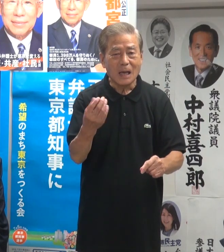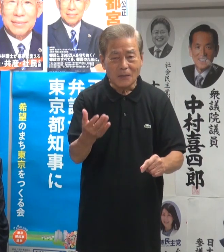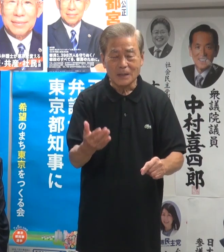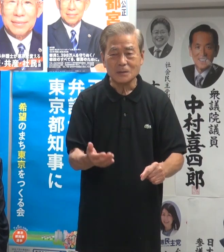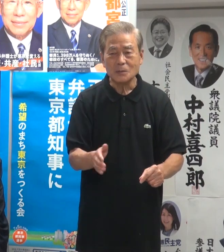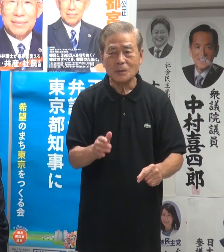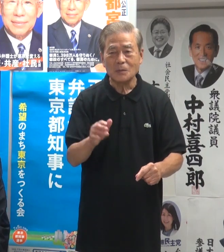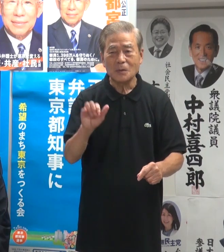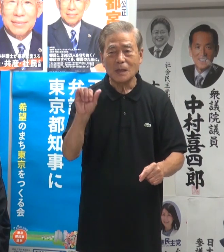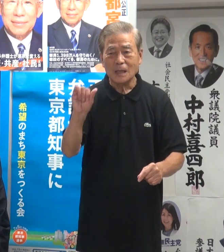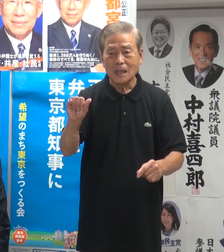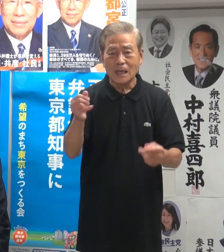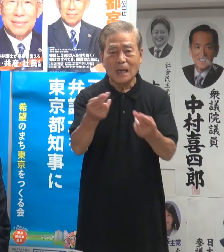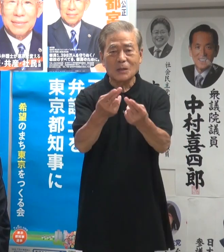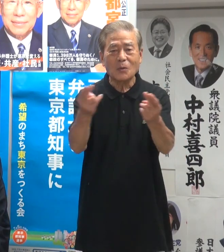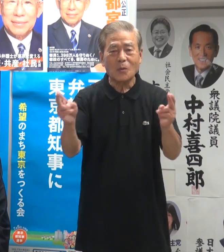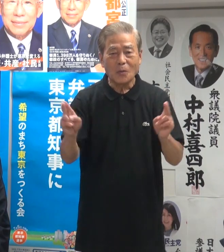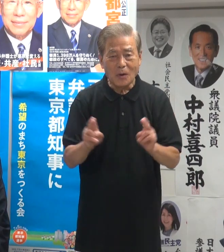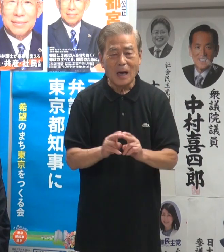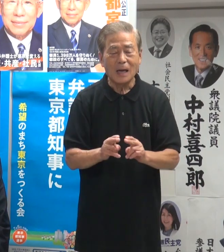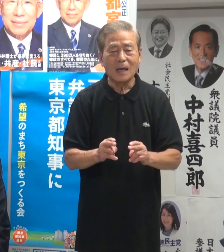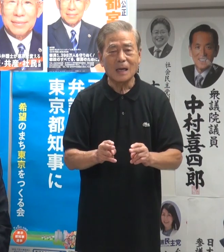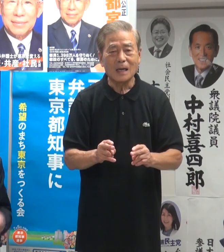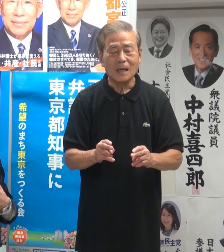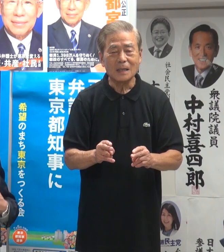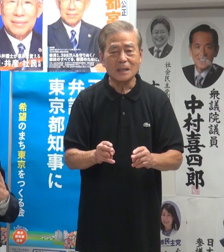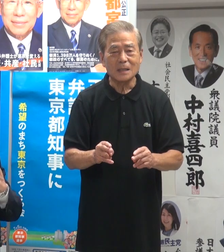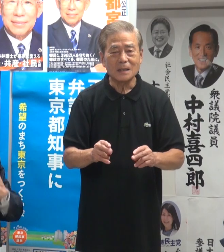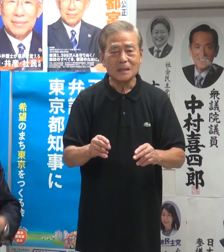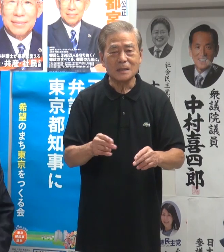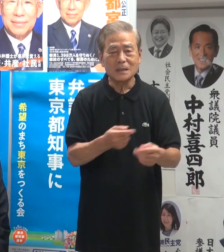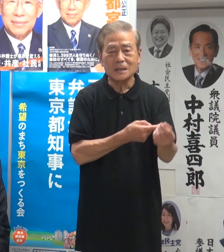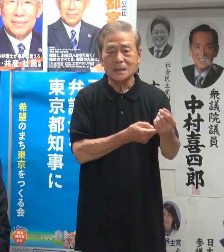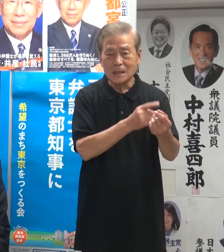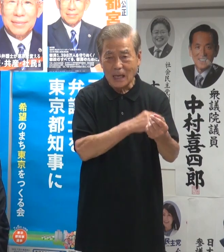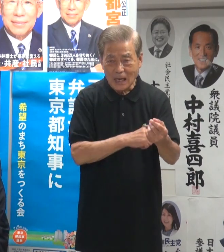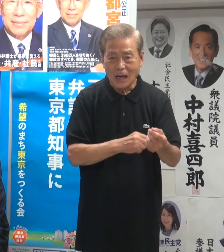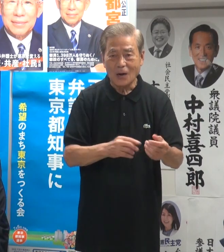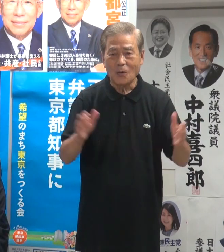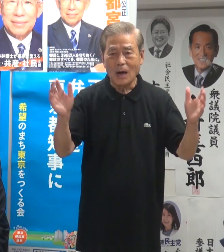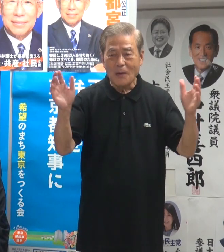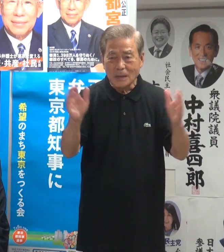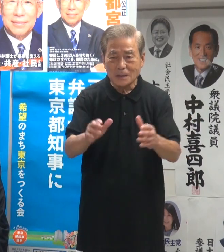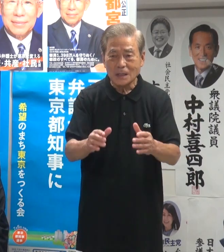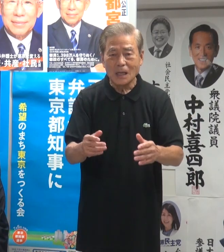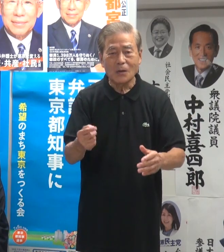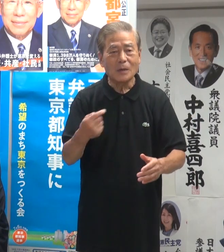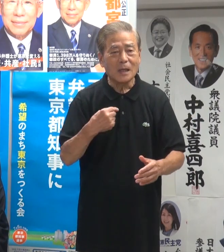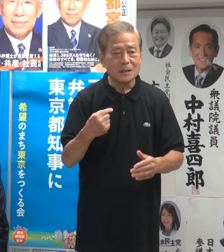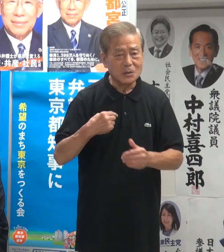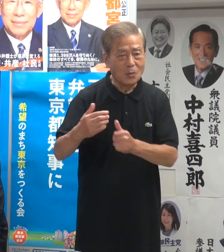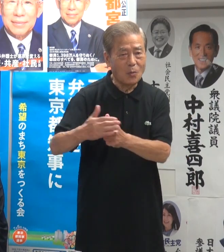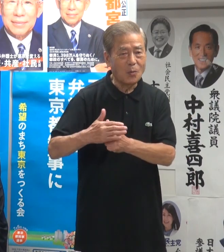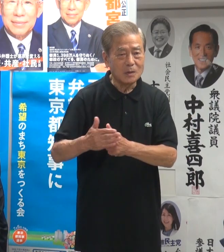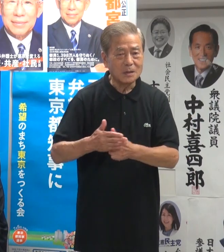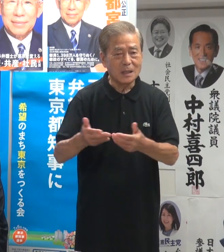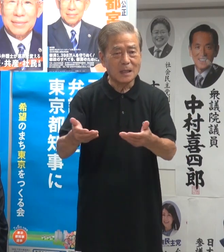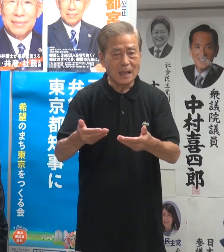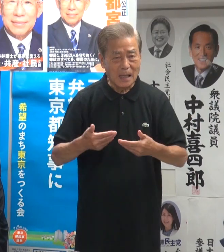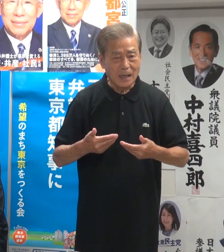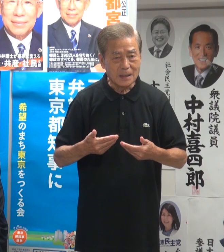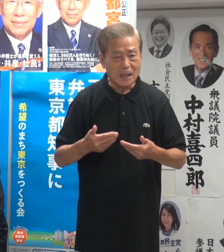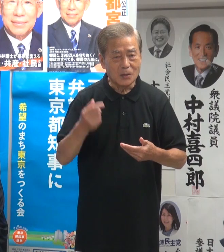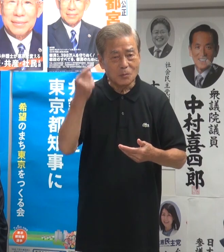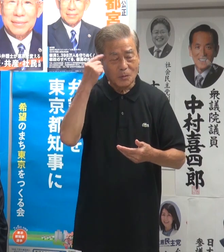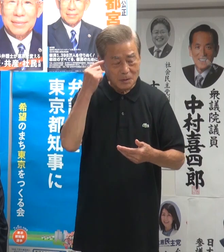党は全体としてまとまる方向で、私を応援する形でまとまってきてたんじゃないかということと、